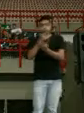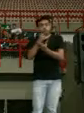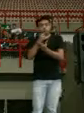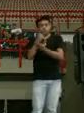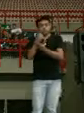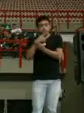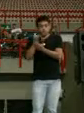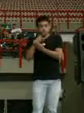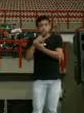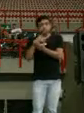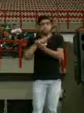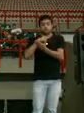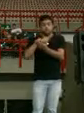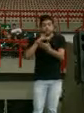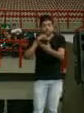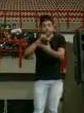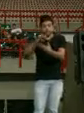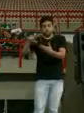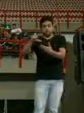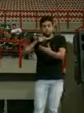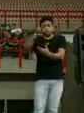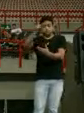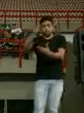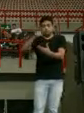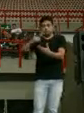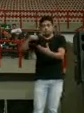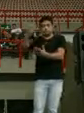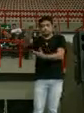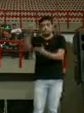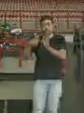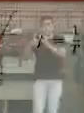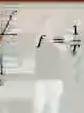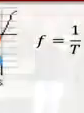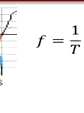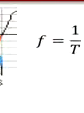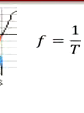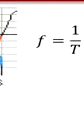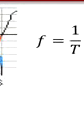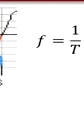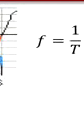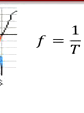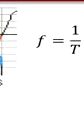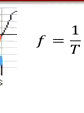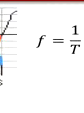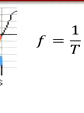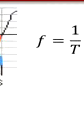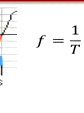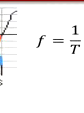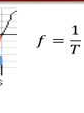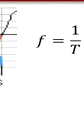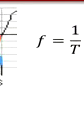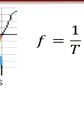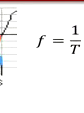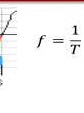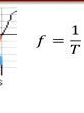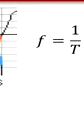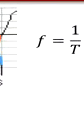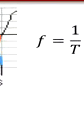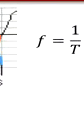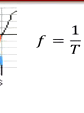em sua tela visualiza o padrão apresentado na figura abaixo. O gráfico representa a variação